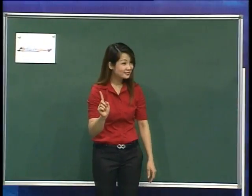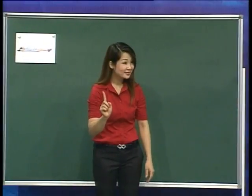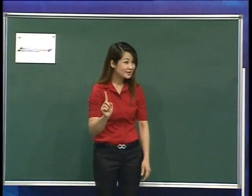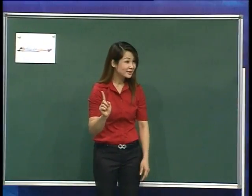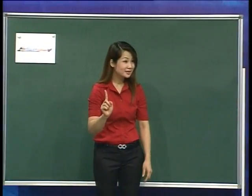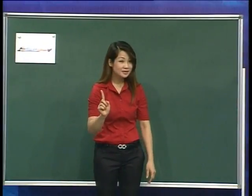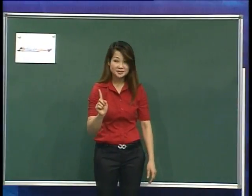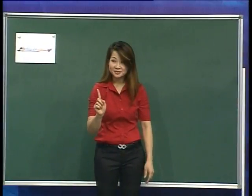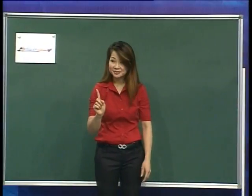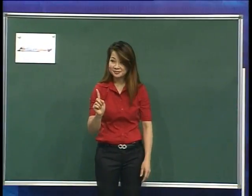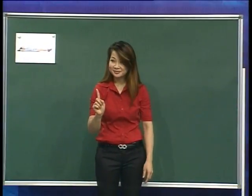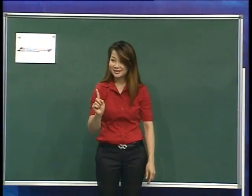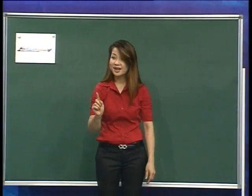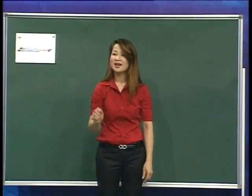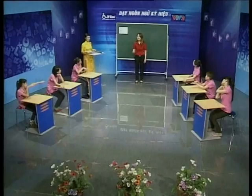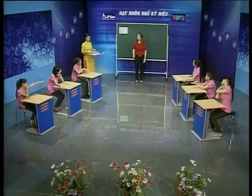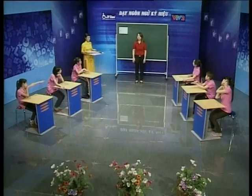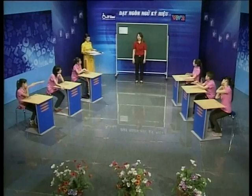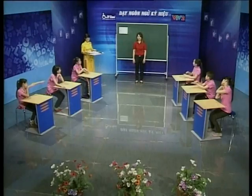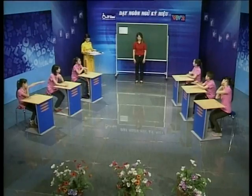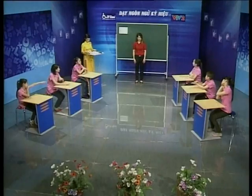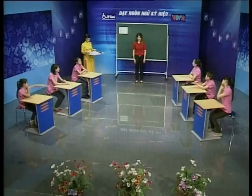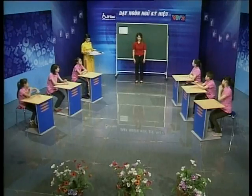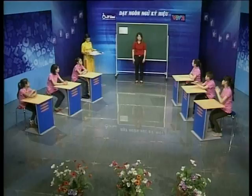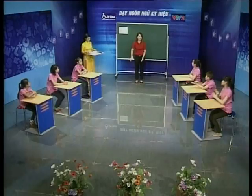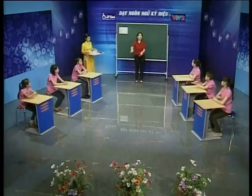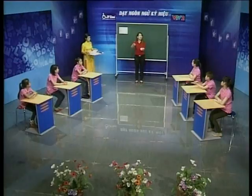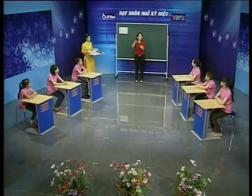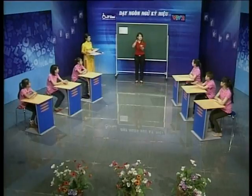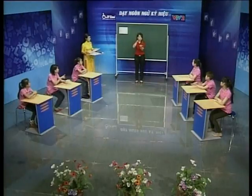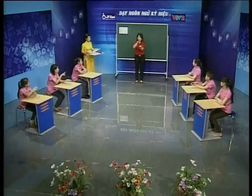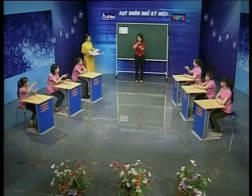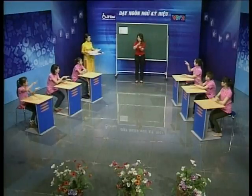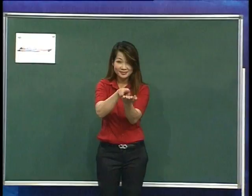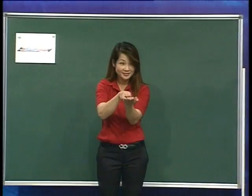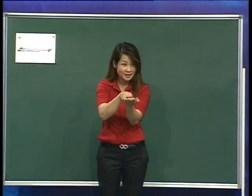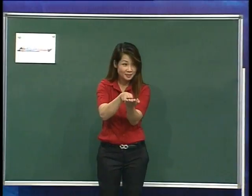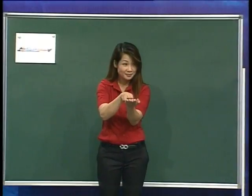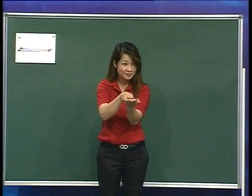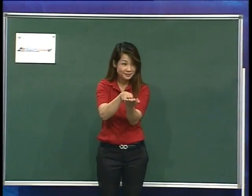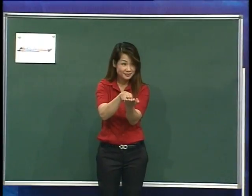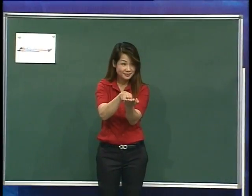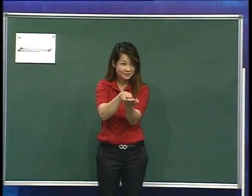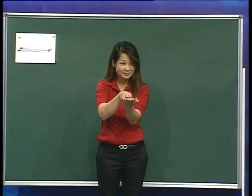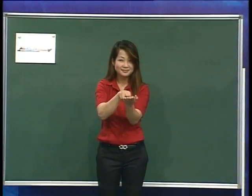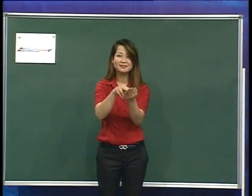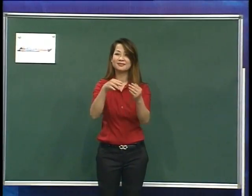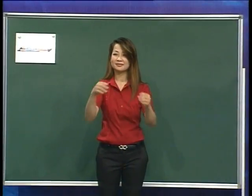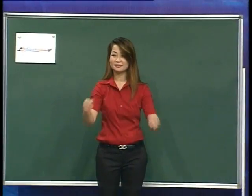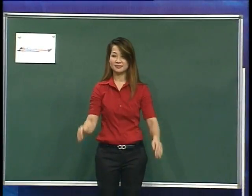À các bạn nói là người này đang ngủ, đang nằm Đúng rồi các em ạ Đây là ký hiệu nằm Tay trái rưỡi thẳng